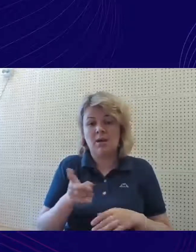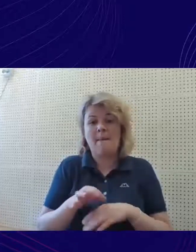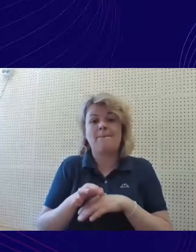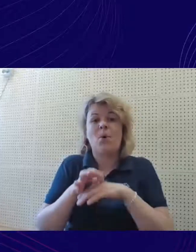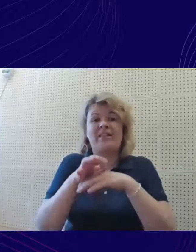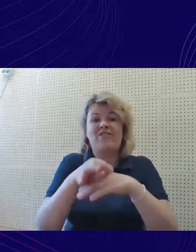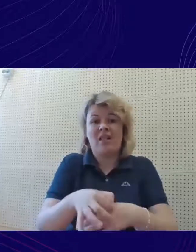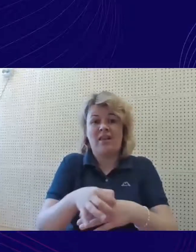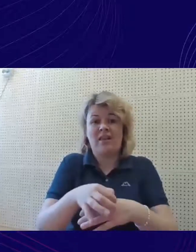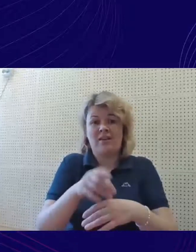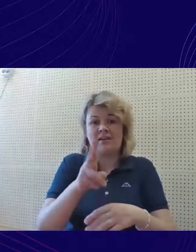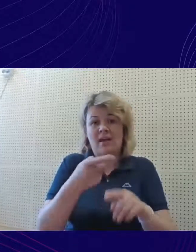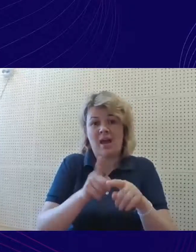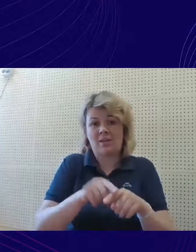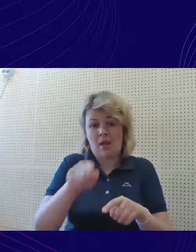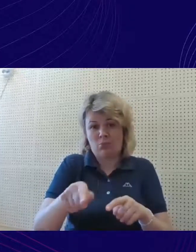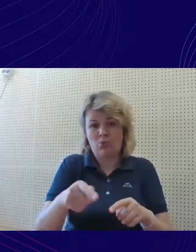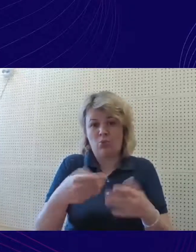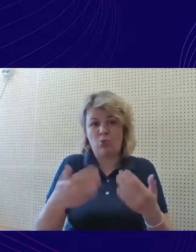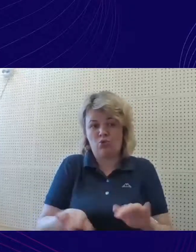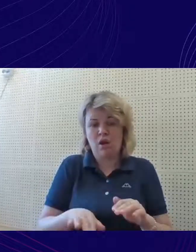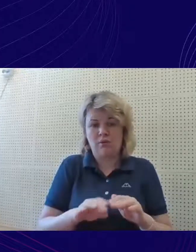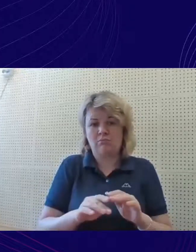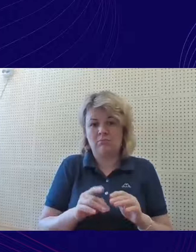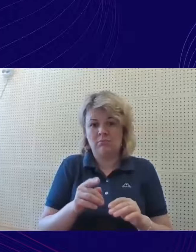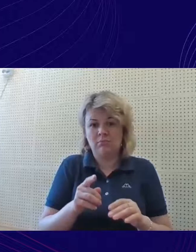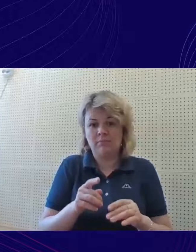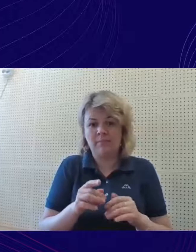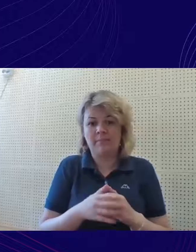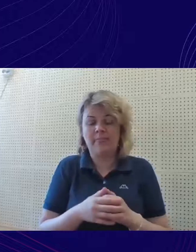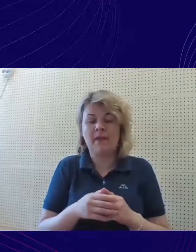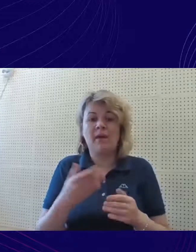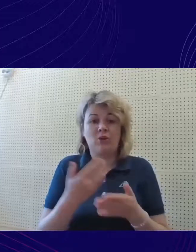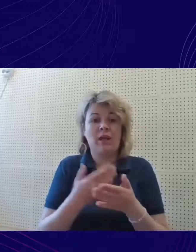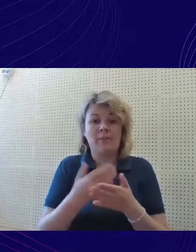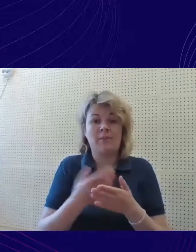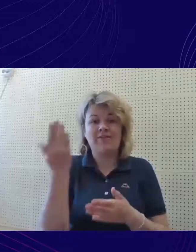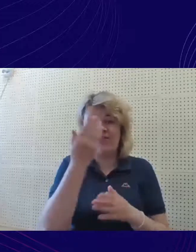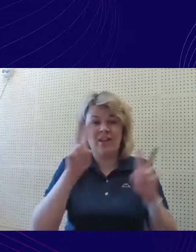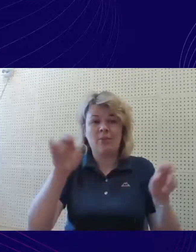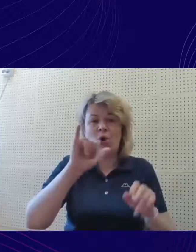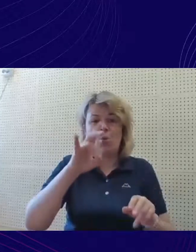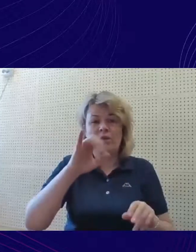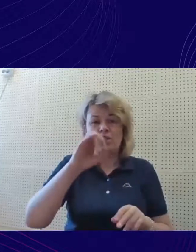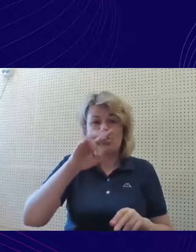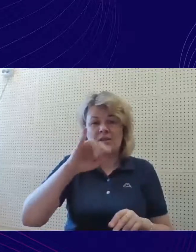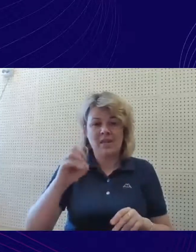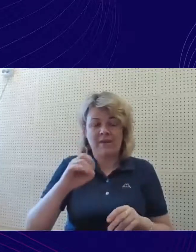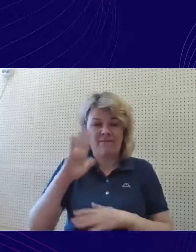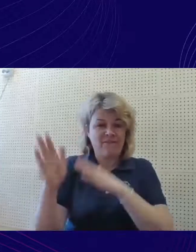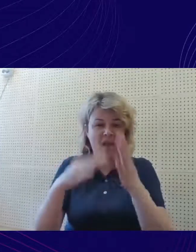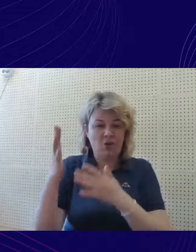подвели уже постфактум. Вот в фильме «Унесенные ветром»